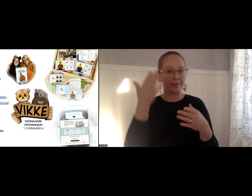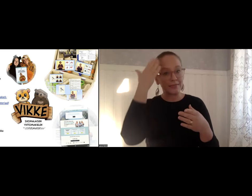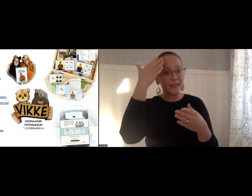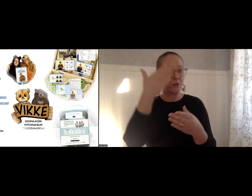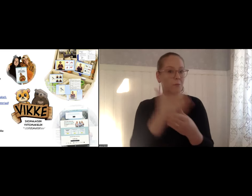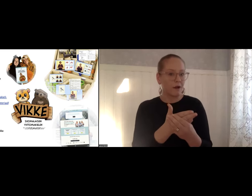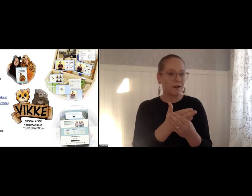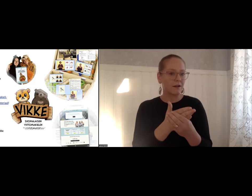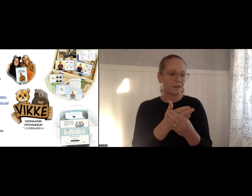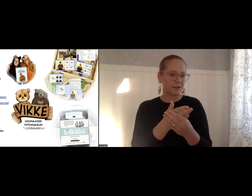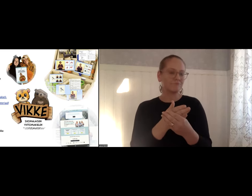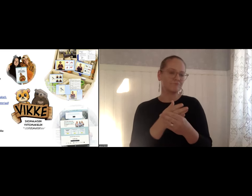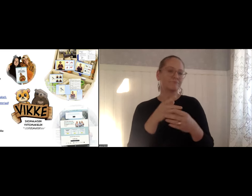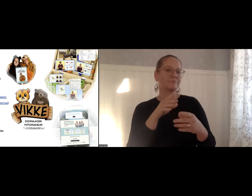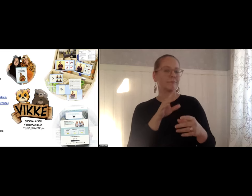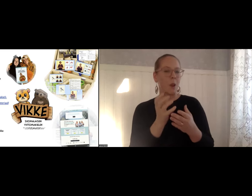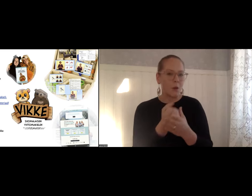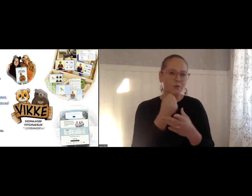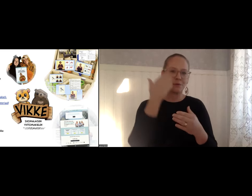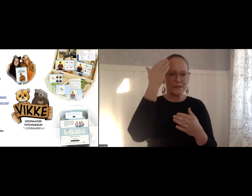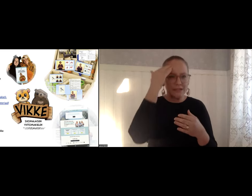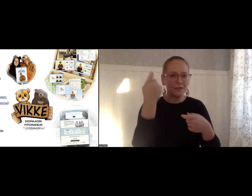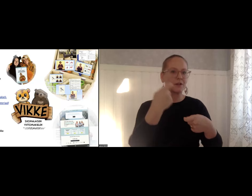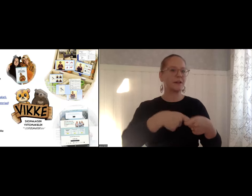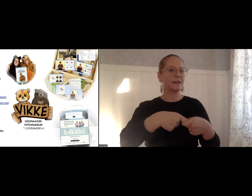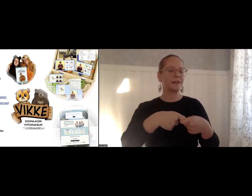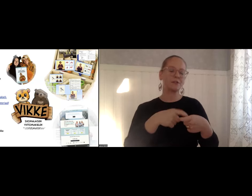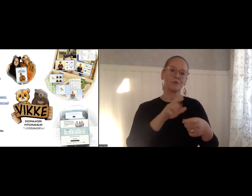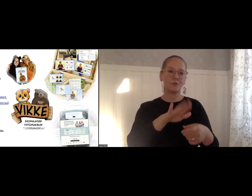Ja myös meidän verkkosivuilta löytyy tietopankki.